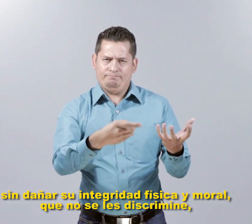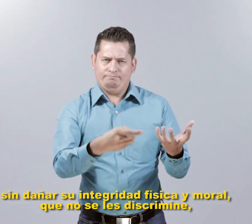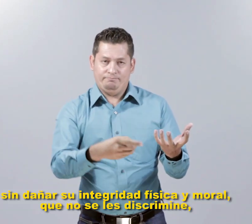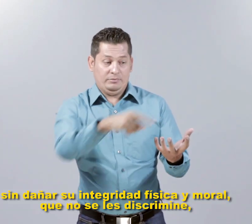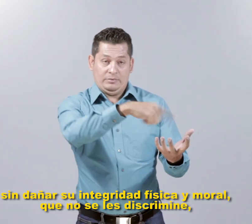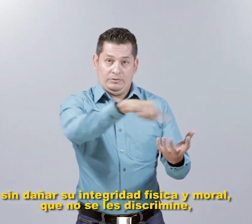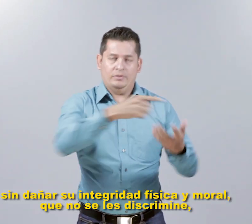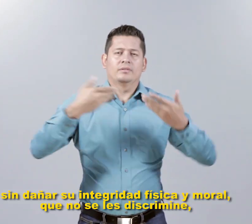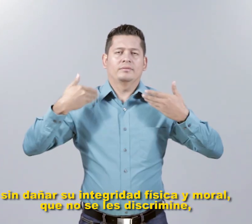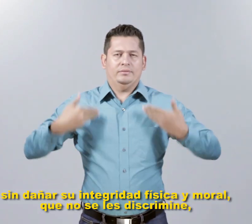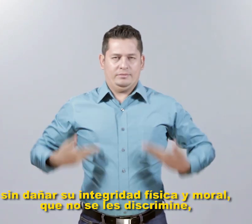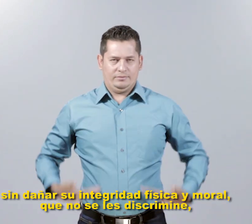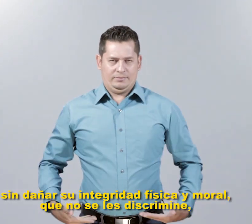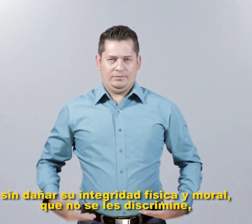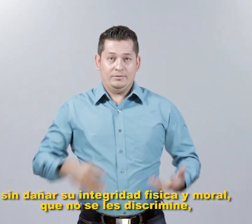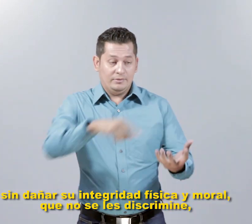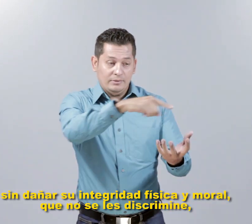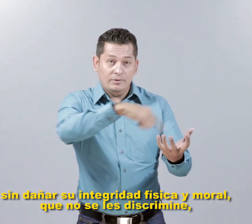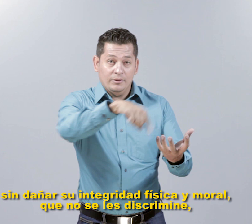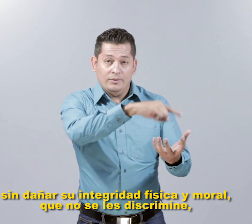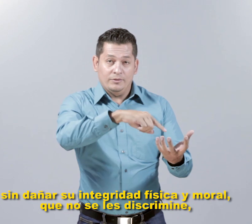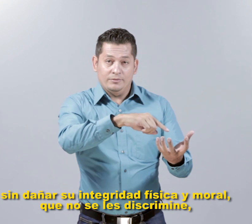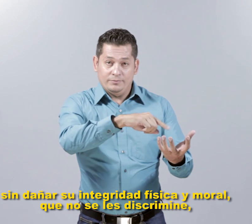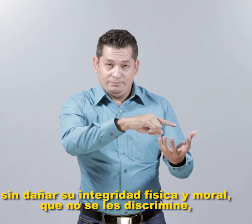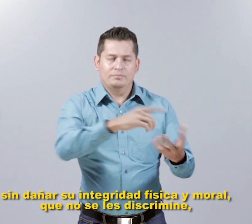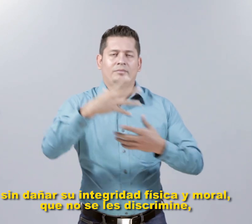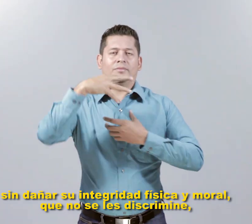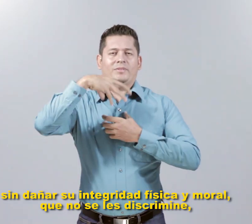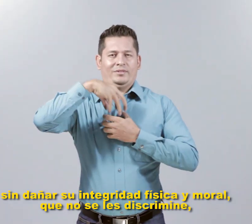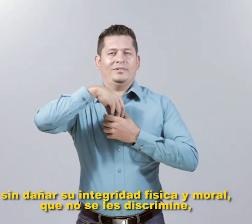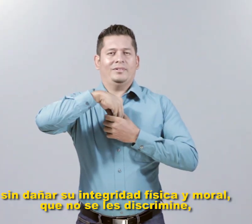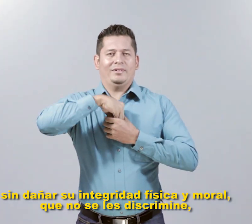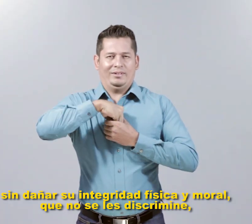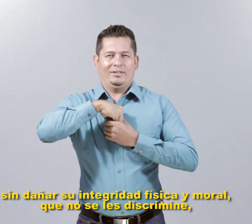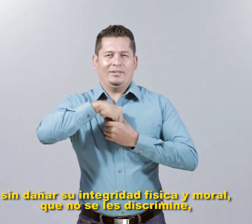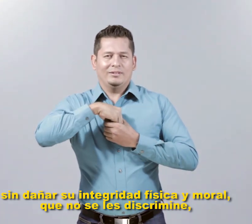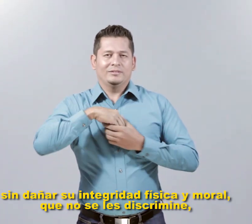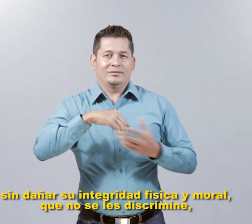sin dañar su integridad física y moral, que no se les discrimine